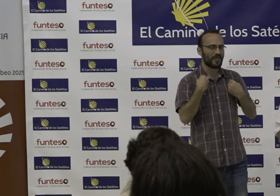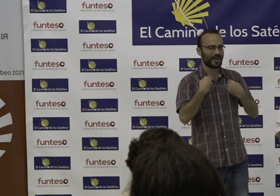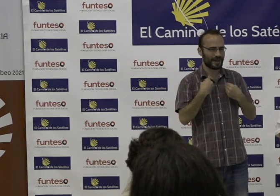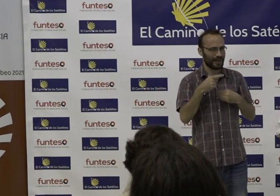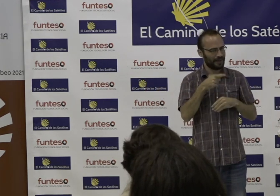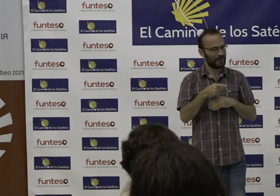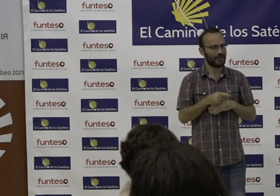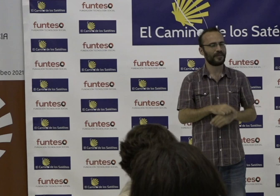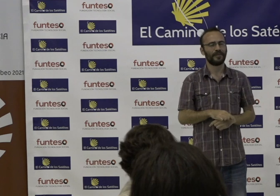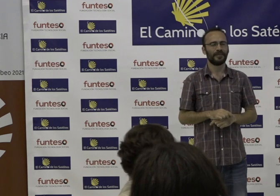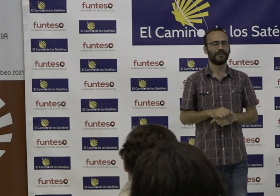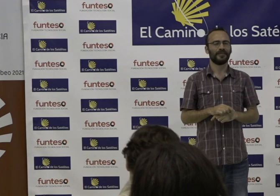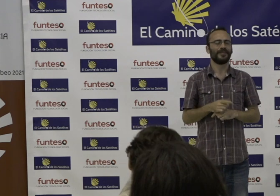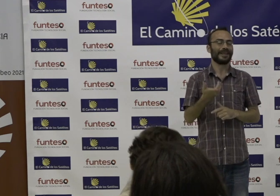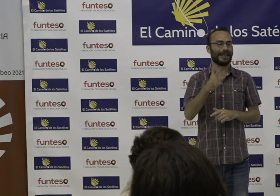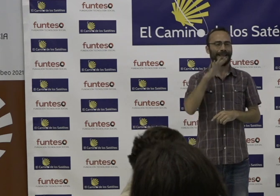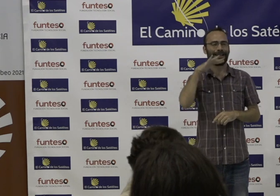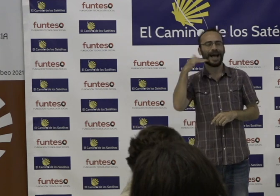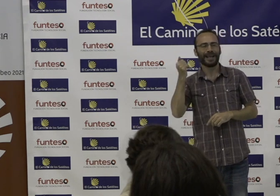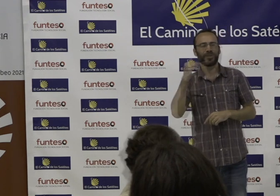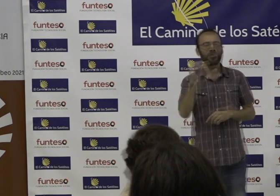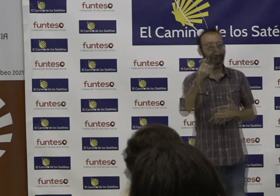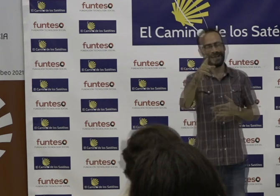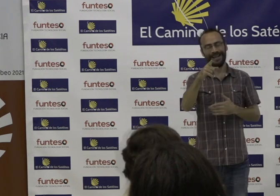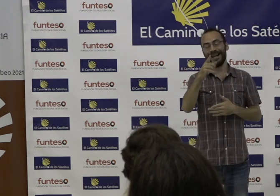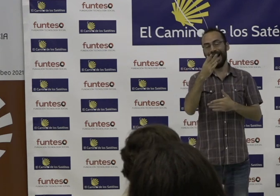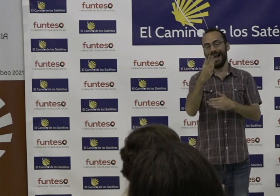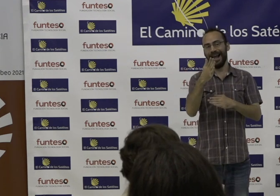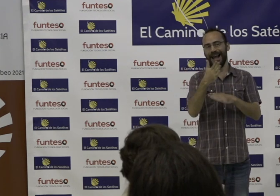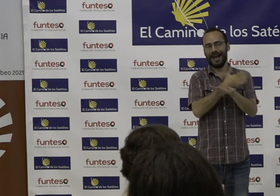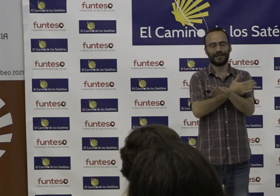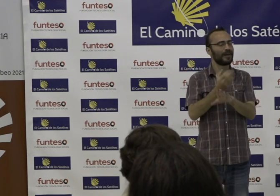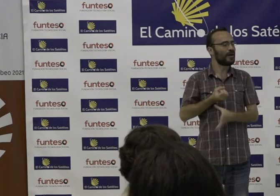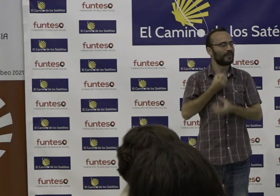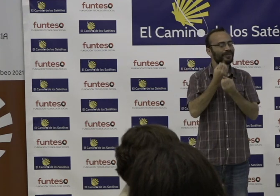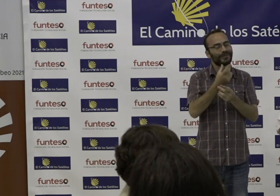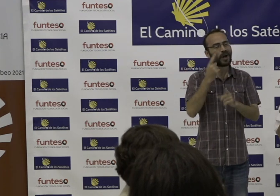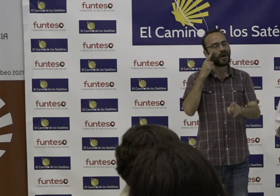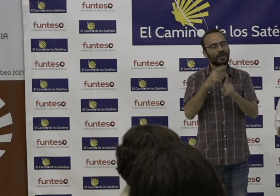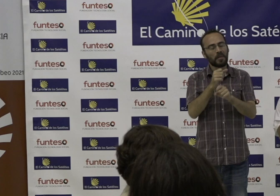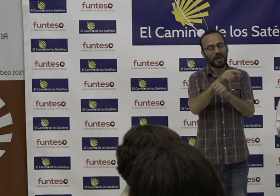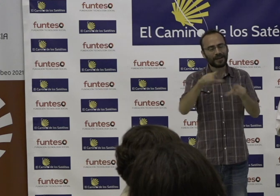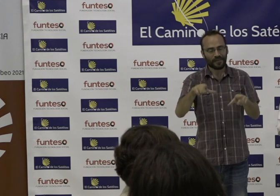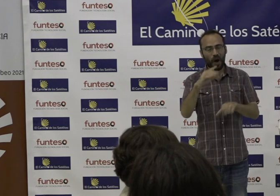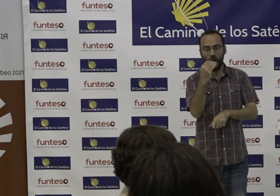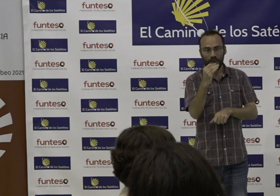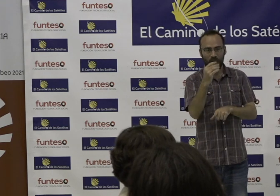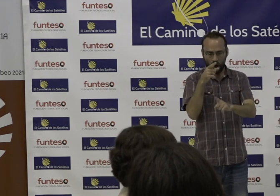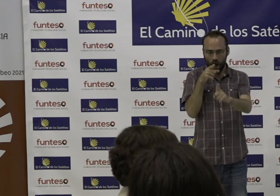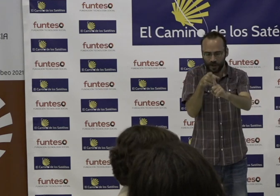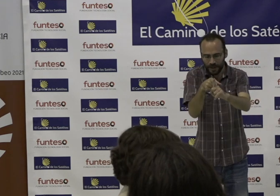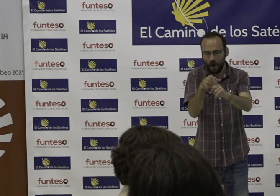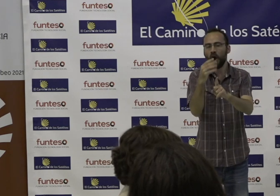concretas a esos problemas. Entonces, Talentum Youth les apoya y principalmente, pues, lo que se pretende es que